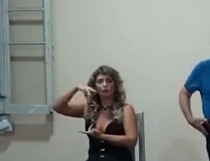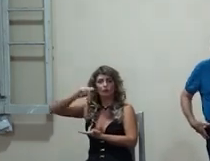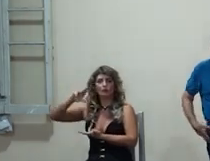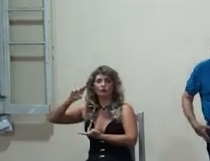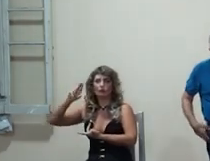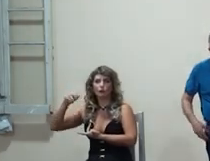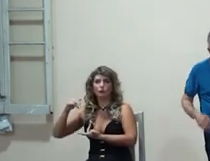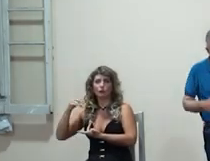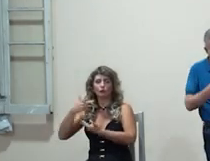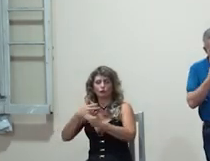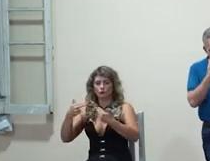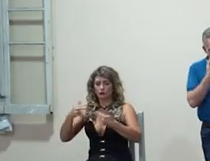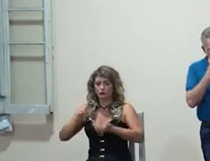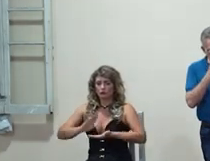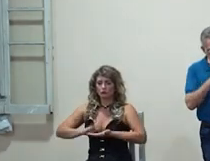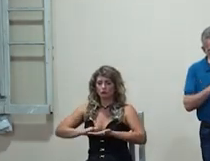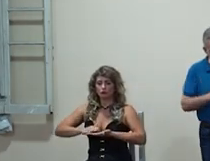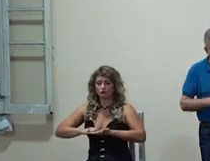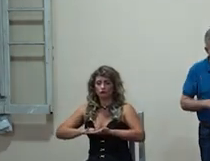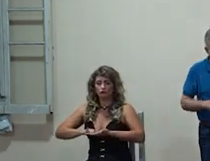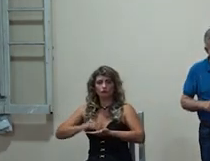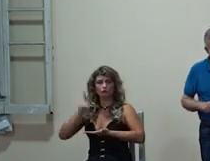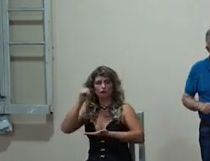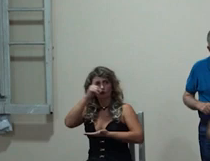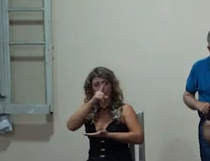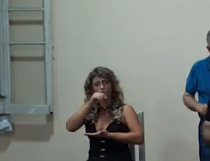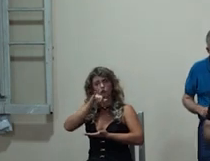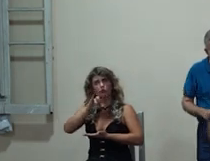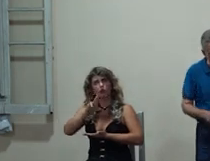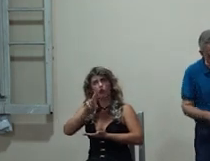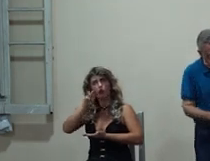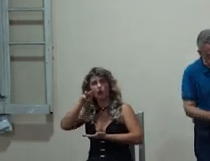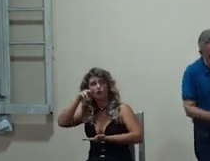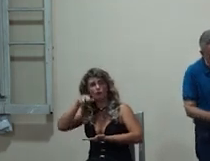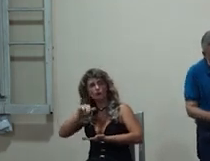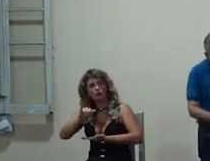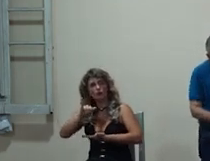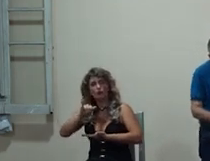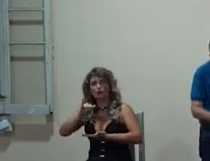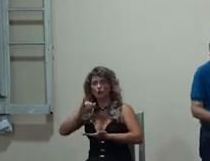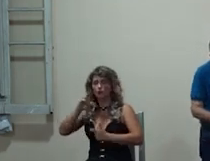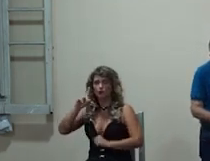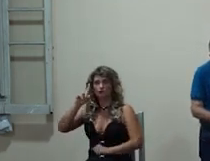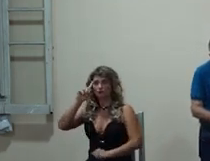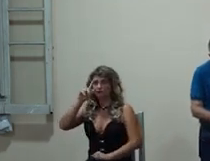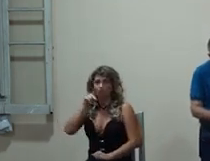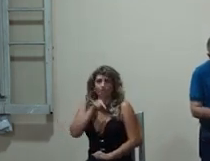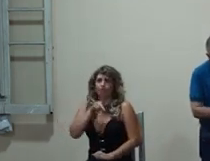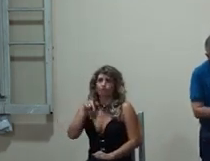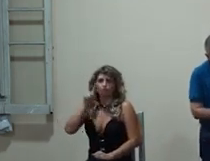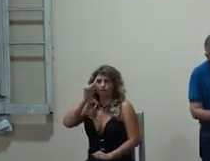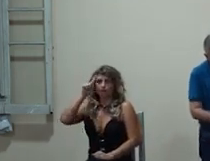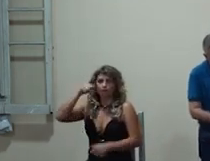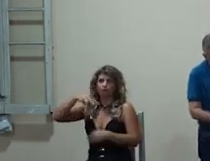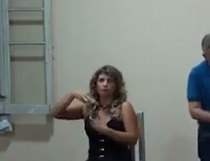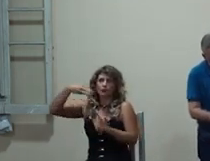muito difíceis. E o Inami foi um mestre para mim que